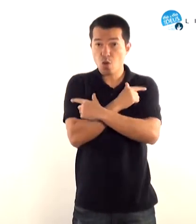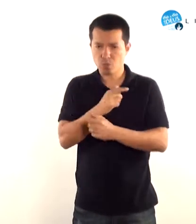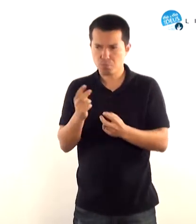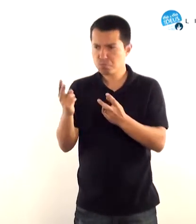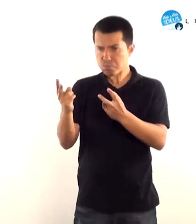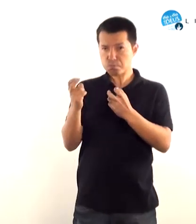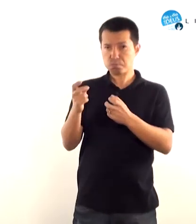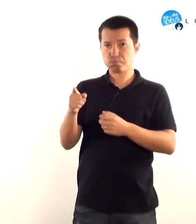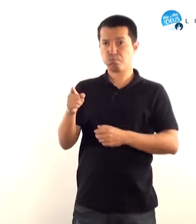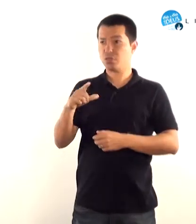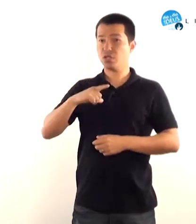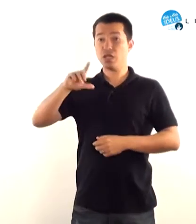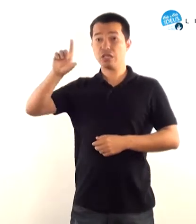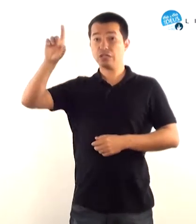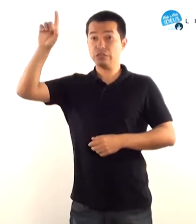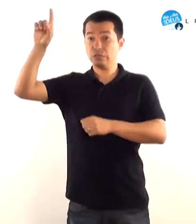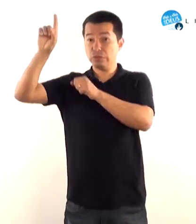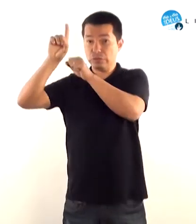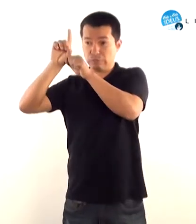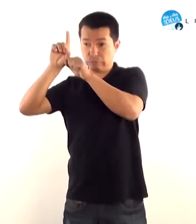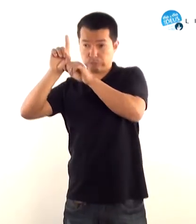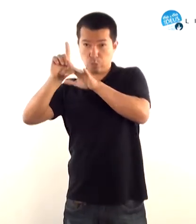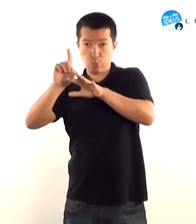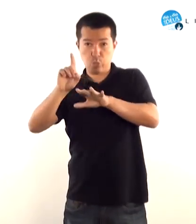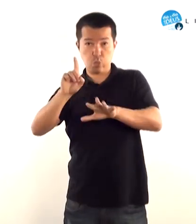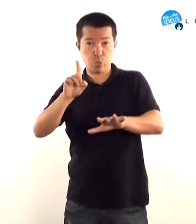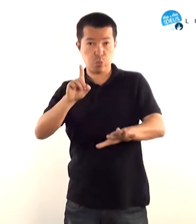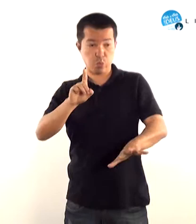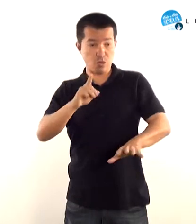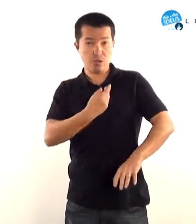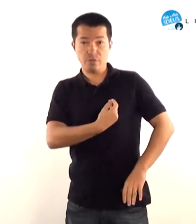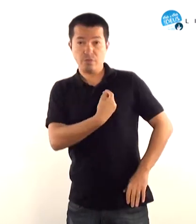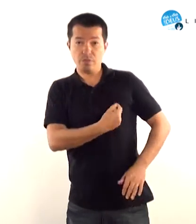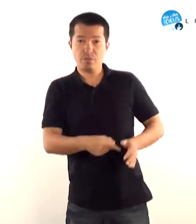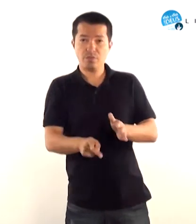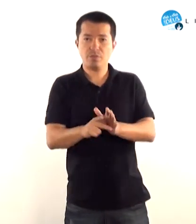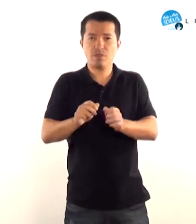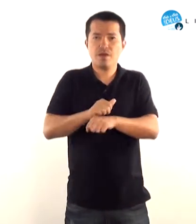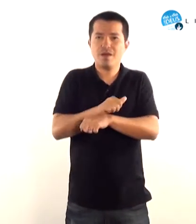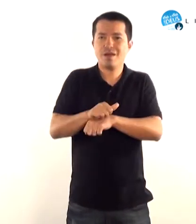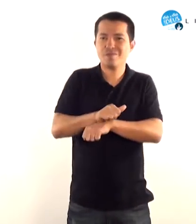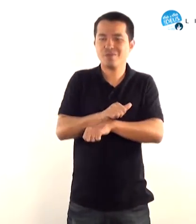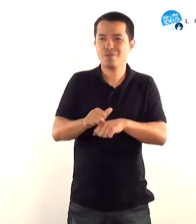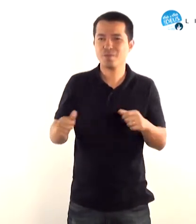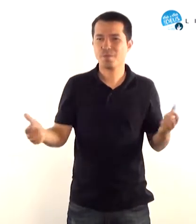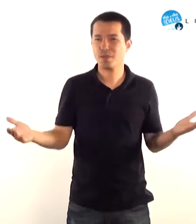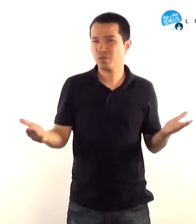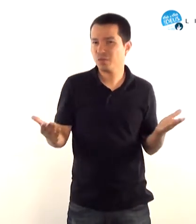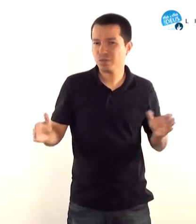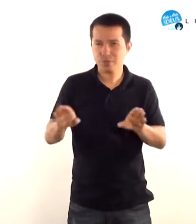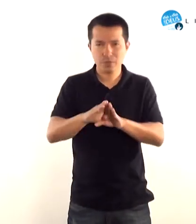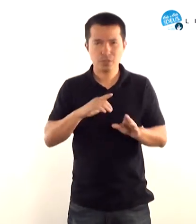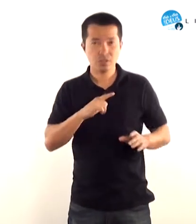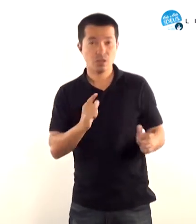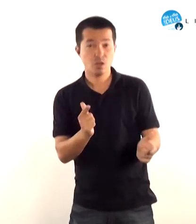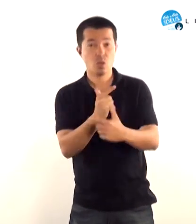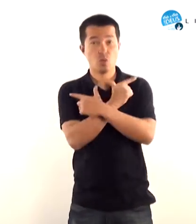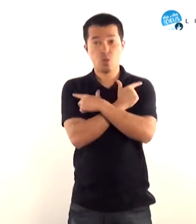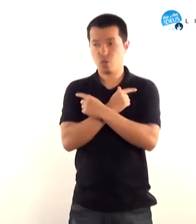a vida de Abraão, e Abraão sendo um homem agora próspero. E ele está vendo tudo isso a respeito da graça